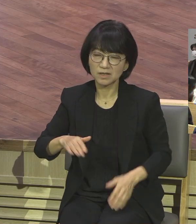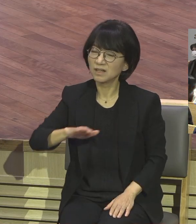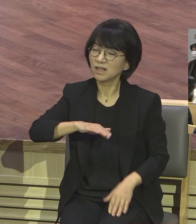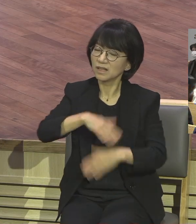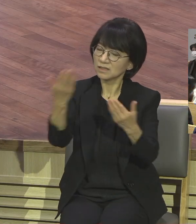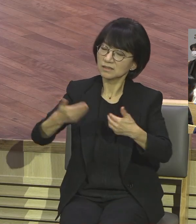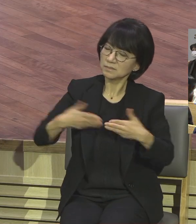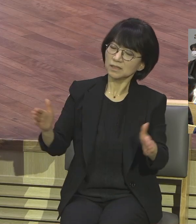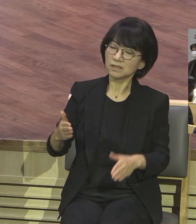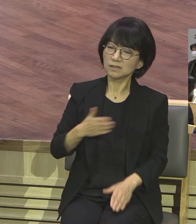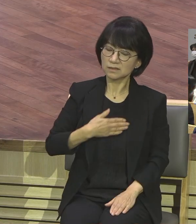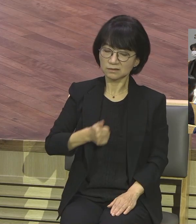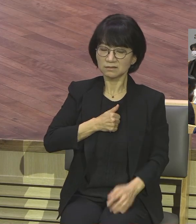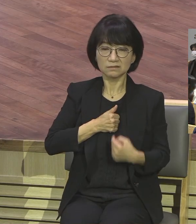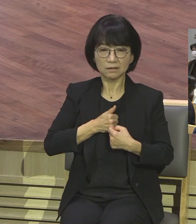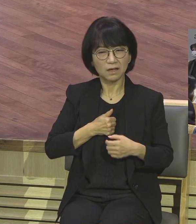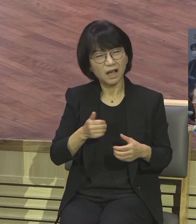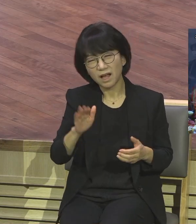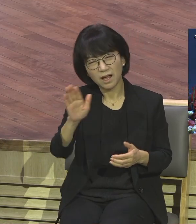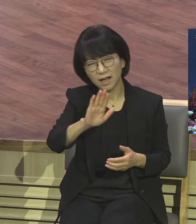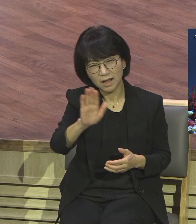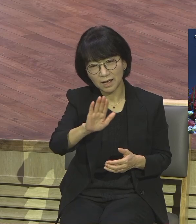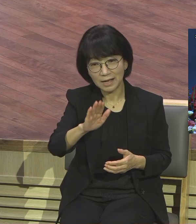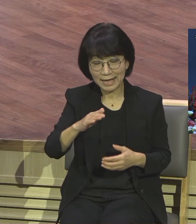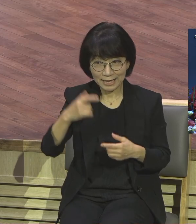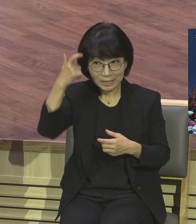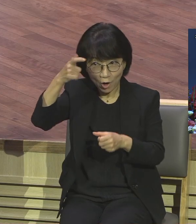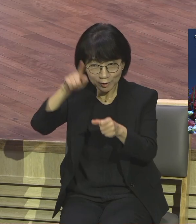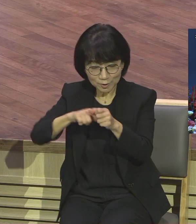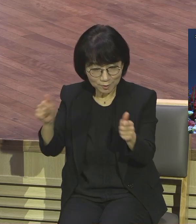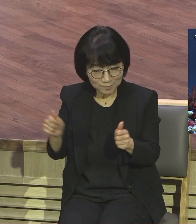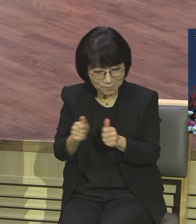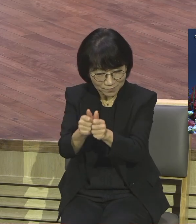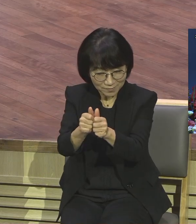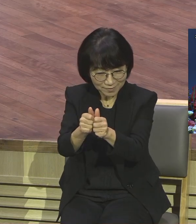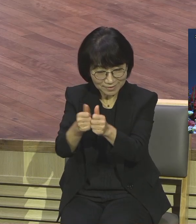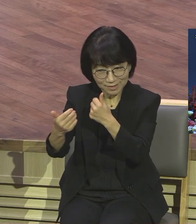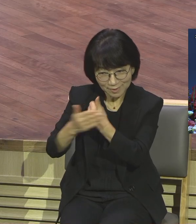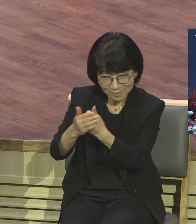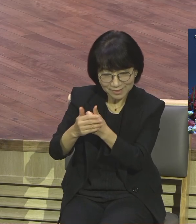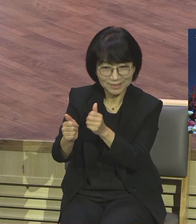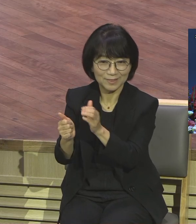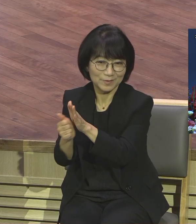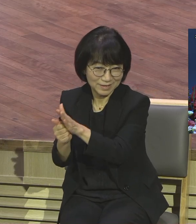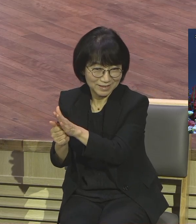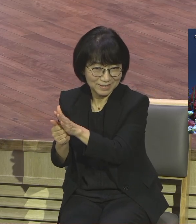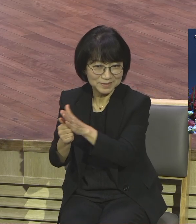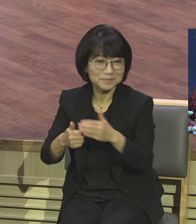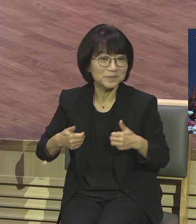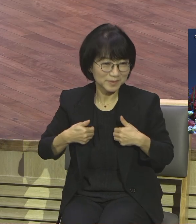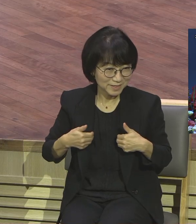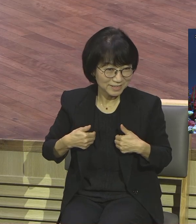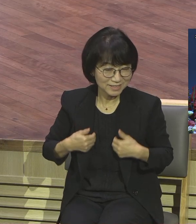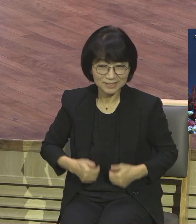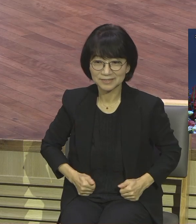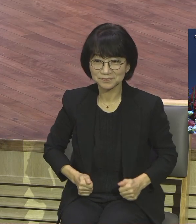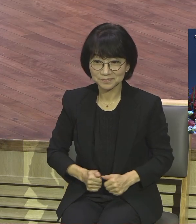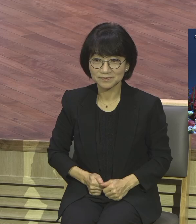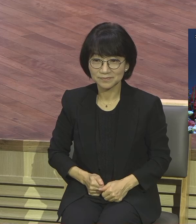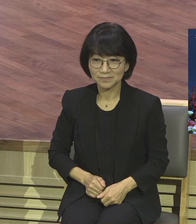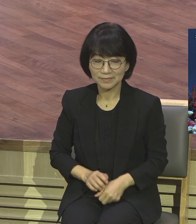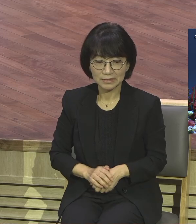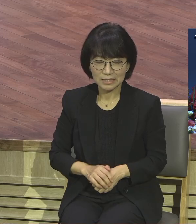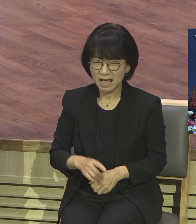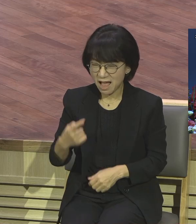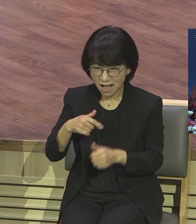것처럼 혼자 그거 아니에요. 영적인 동반자. 뭐야 모사꾼 서는 그런 동반자 말고 부정적인